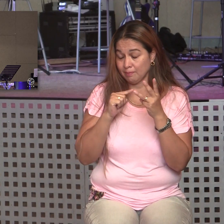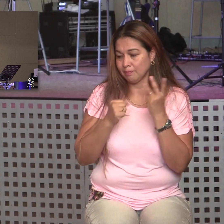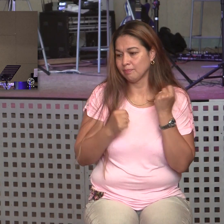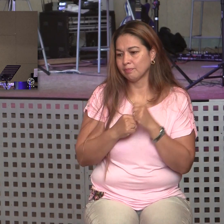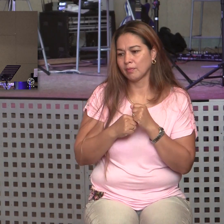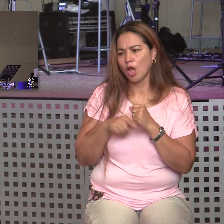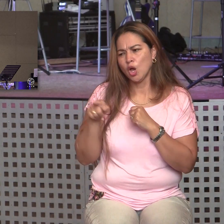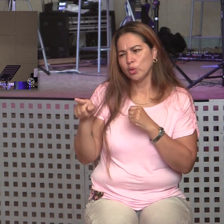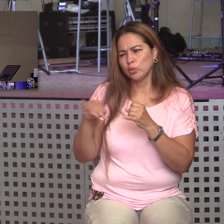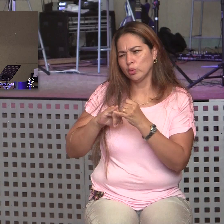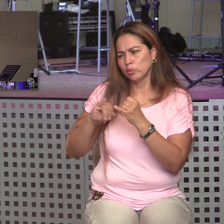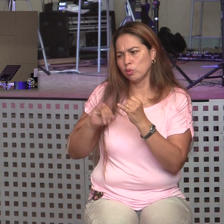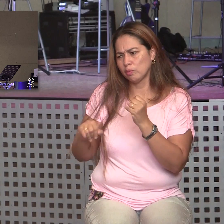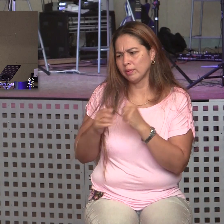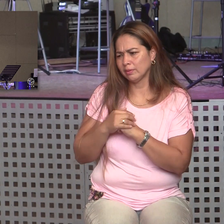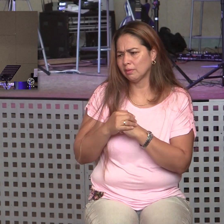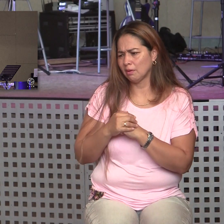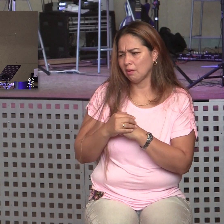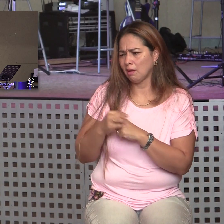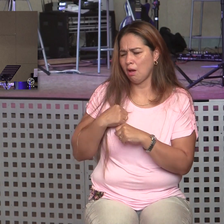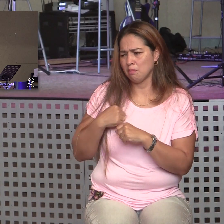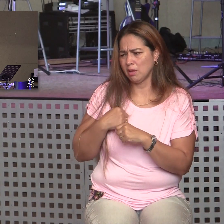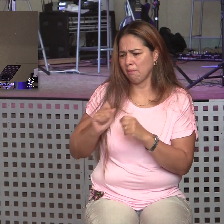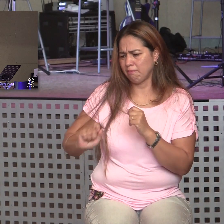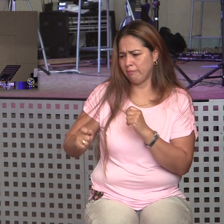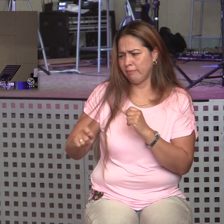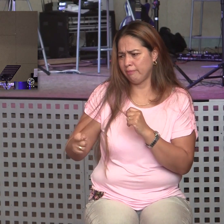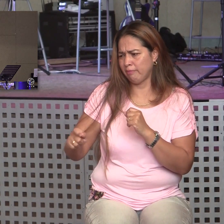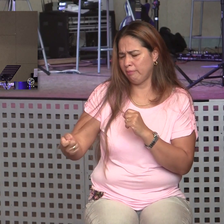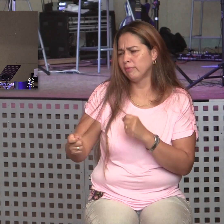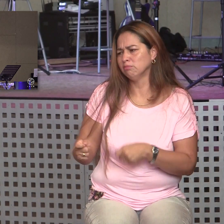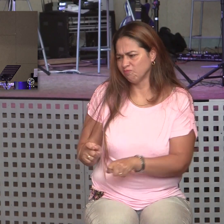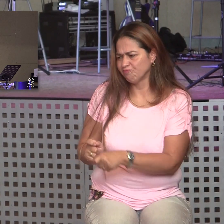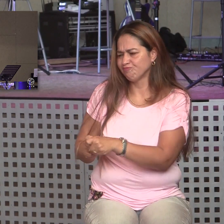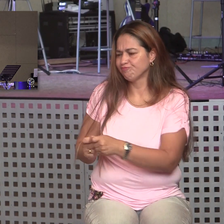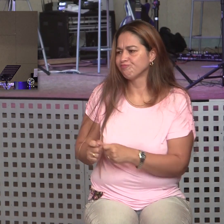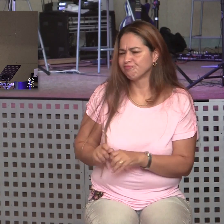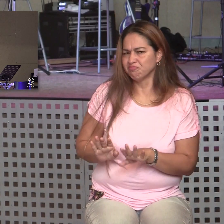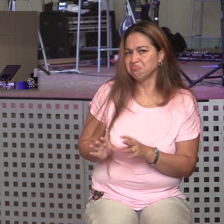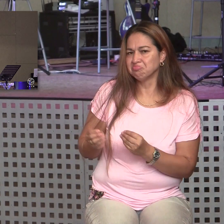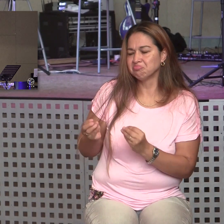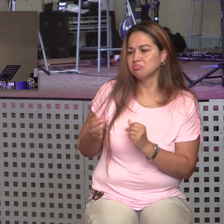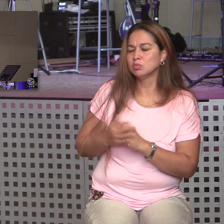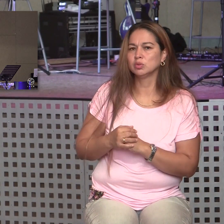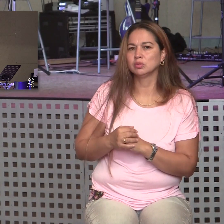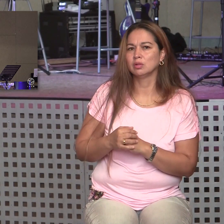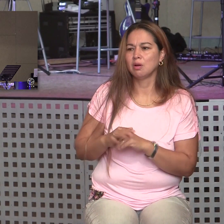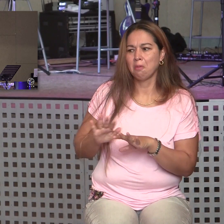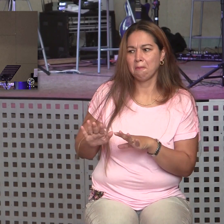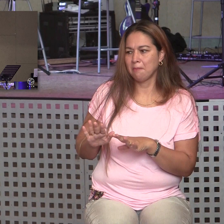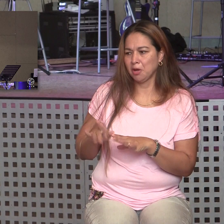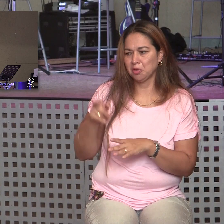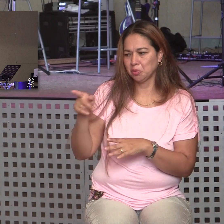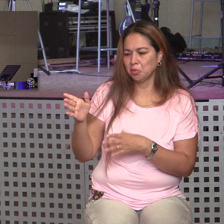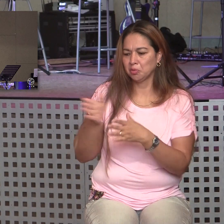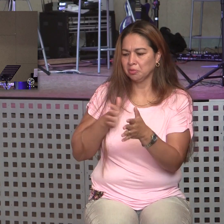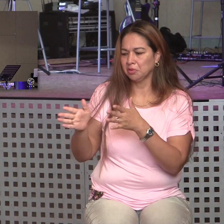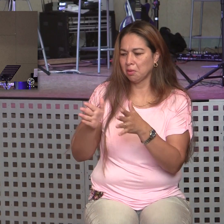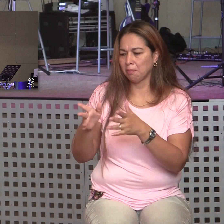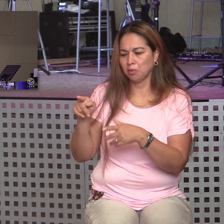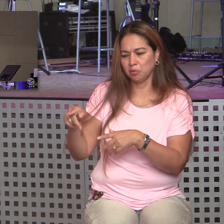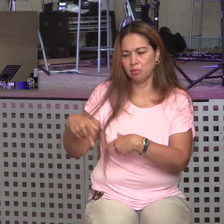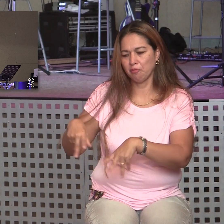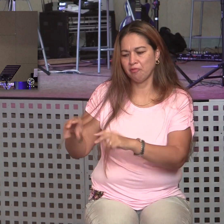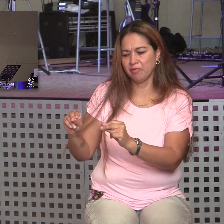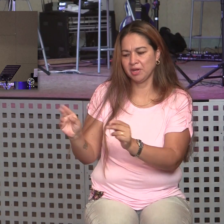lata, pero tú no duras para siempre. Eres temporal, tú te acabas y lo único que